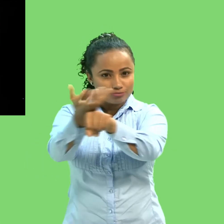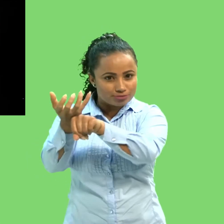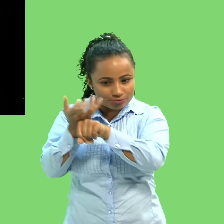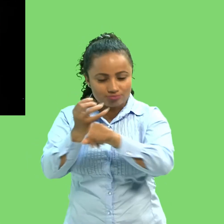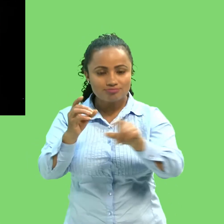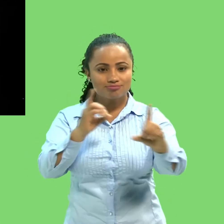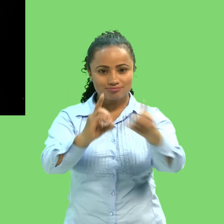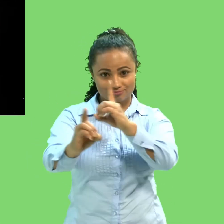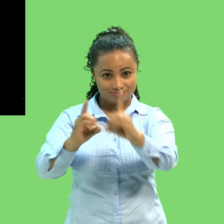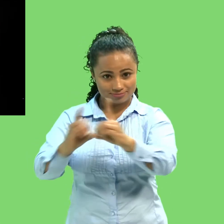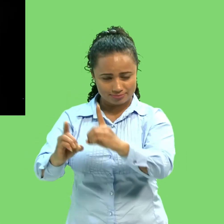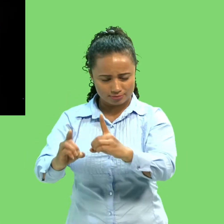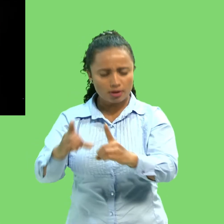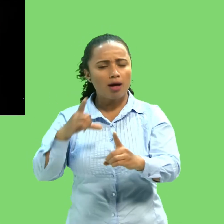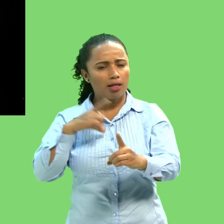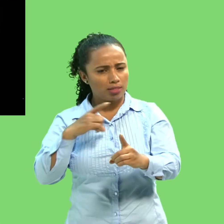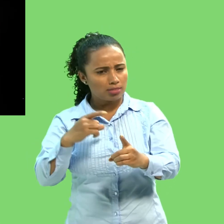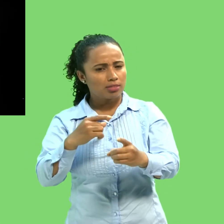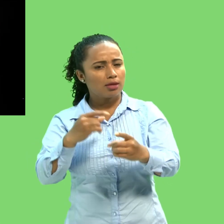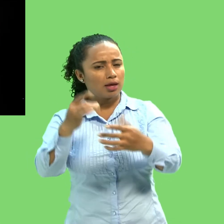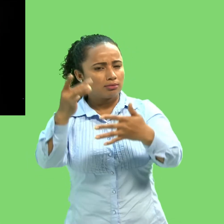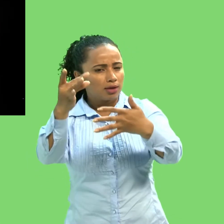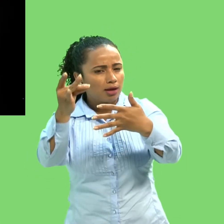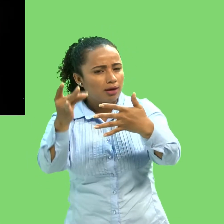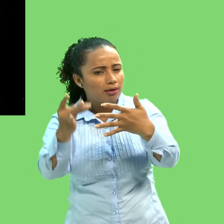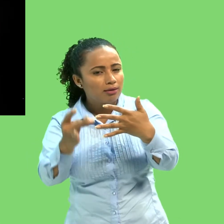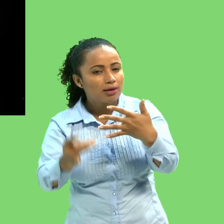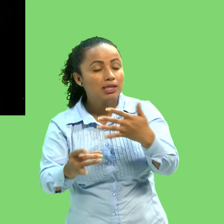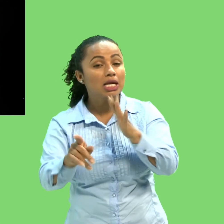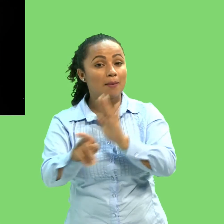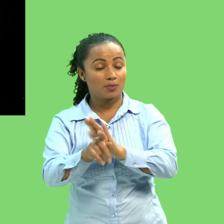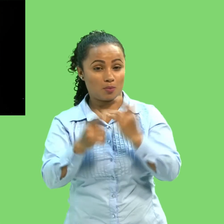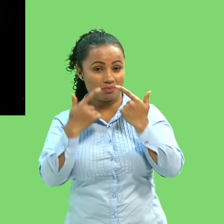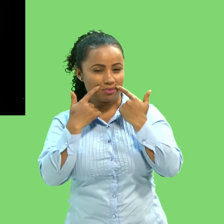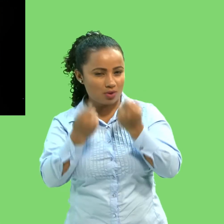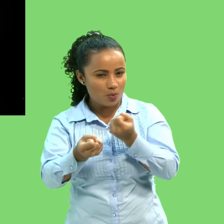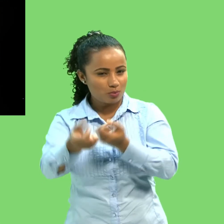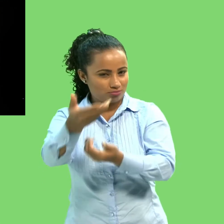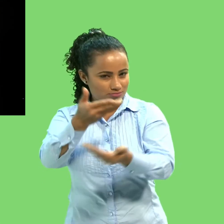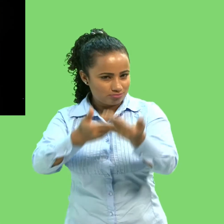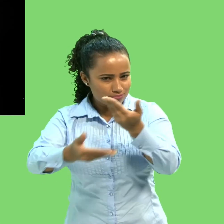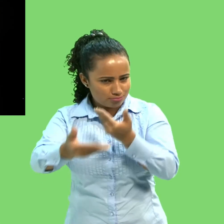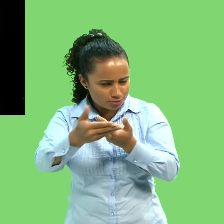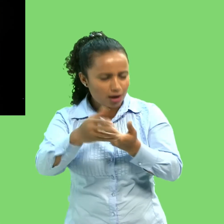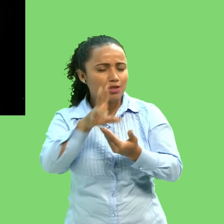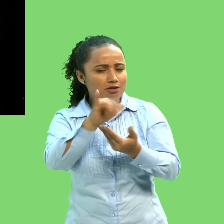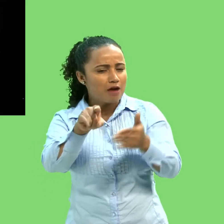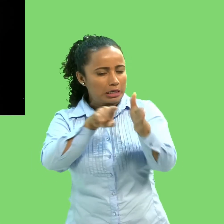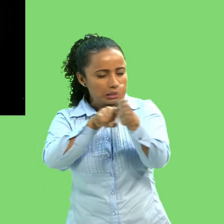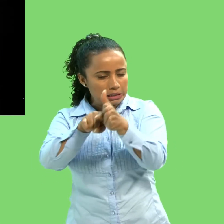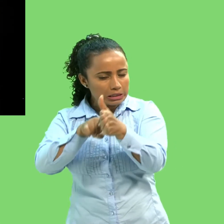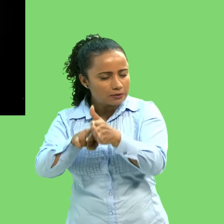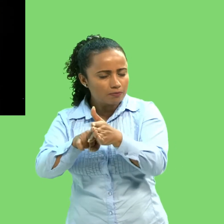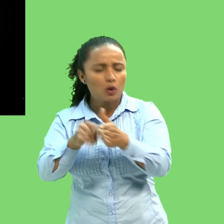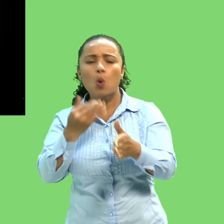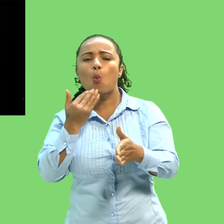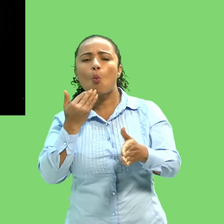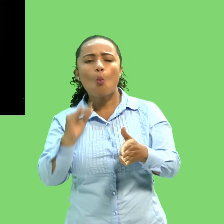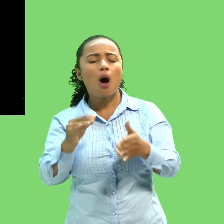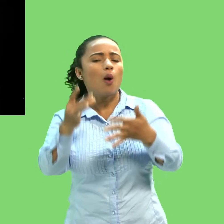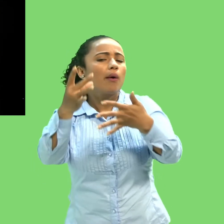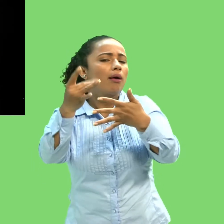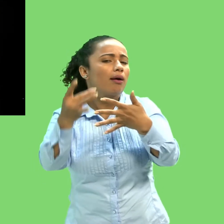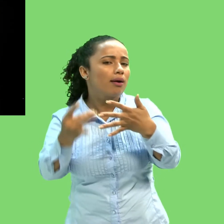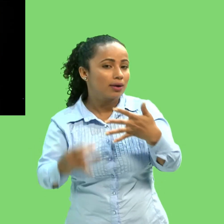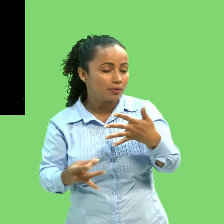linguística aplicada vai estar realmente investigando. Quais seriam esses pontos, né? Teremos lá o processo, que é